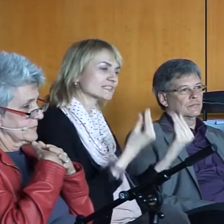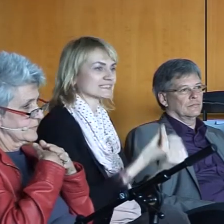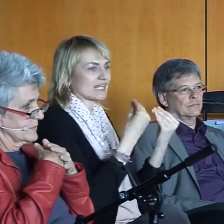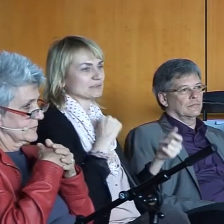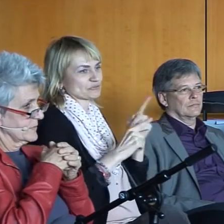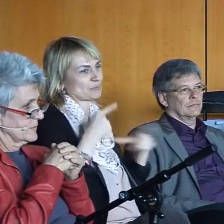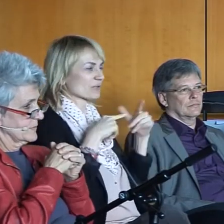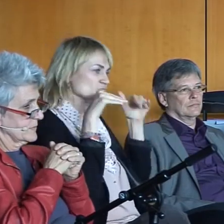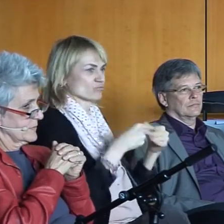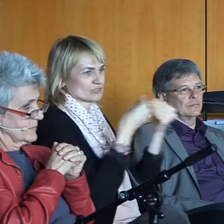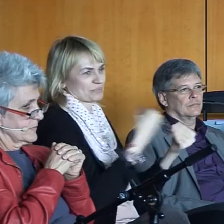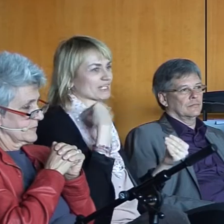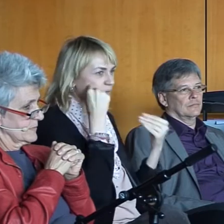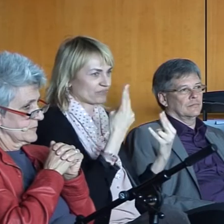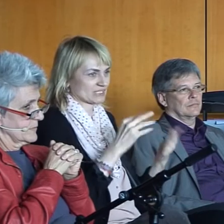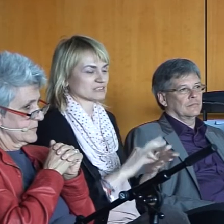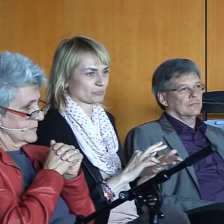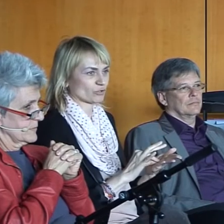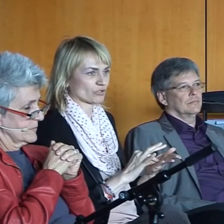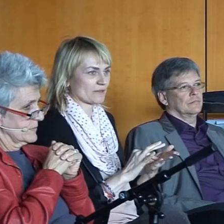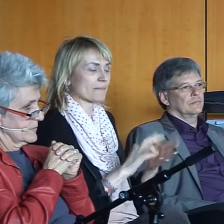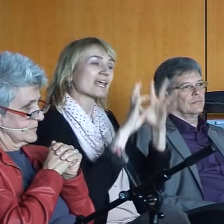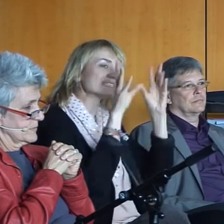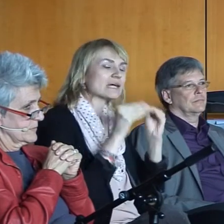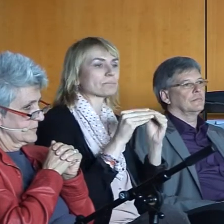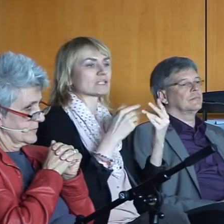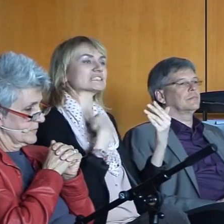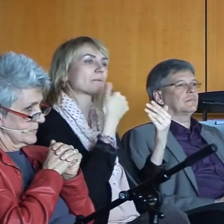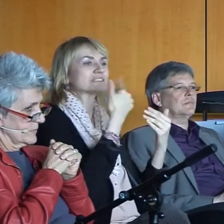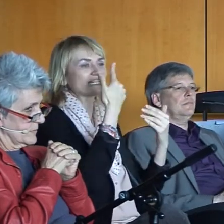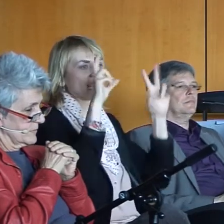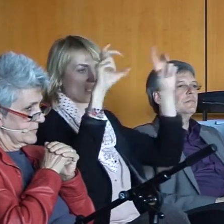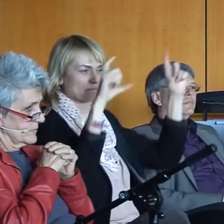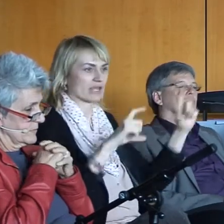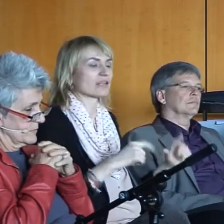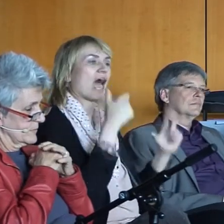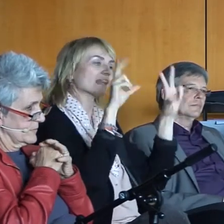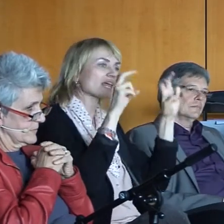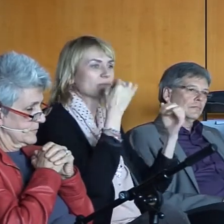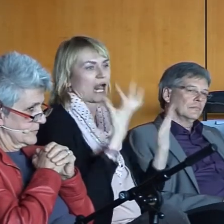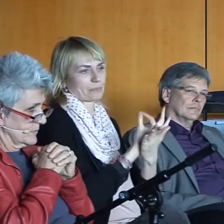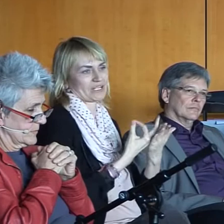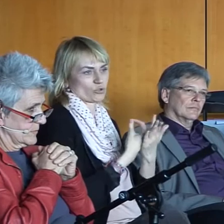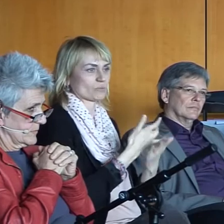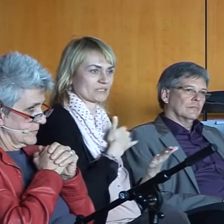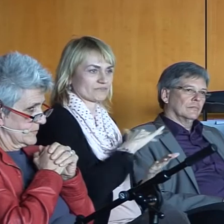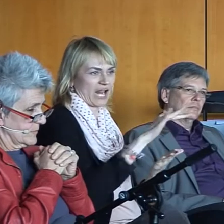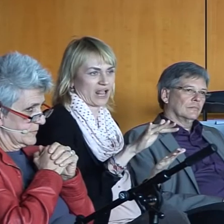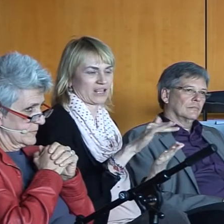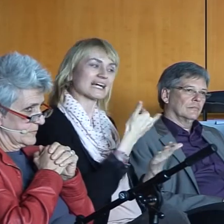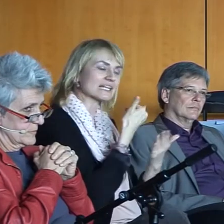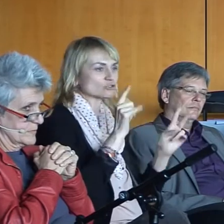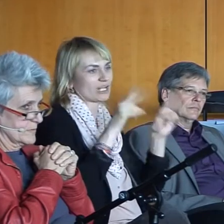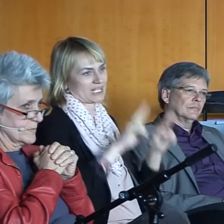auf Dolmetschdienstleistungen. Jede Person soll ein eigenes Budget zur Verfügung gestellt bekommen. Und diese 3 Themen kann